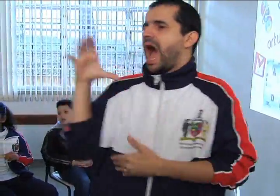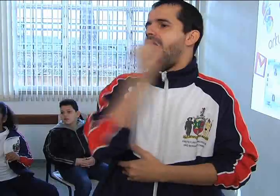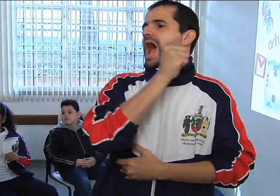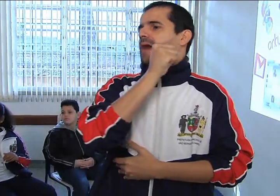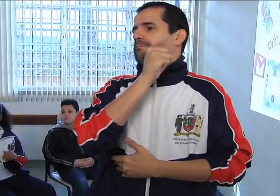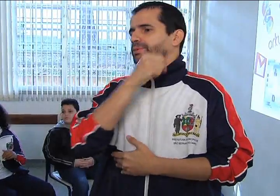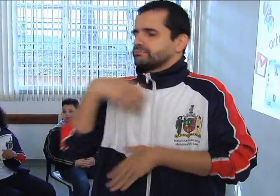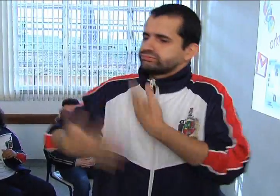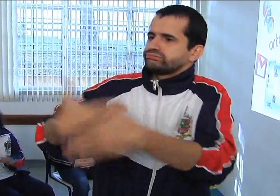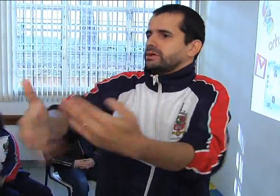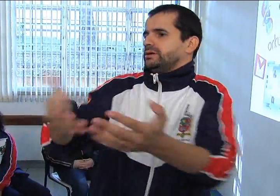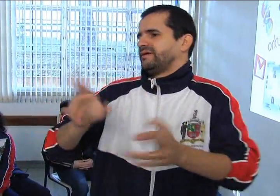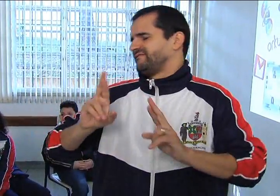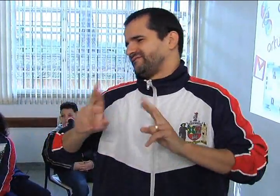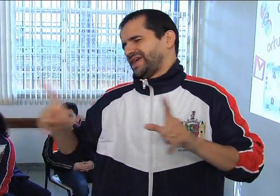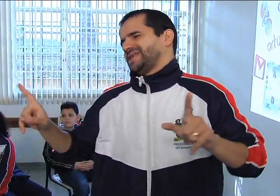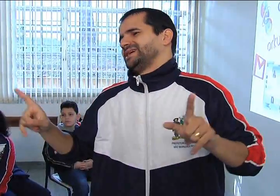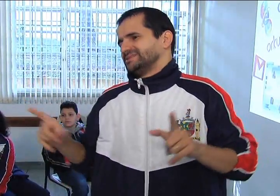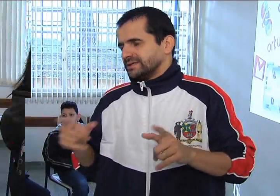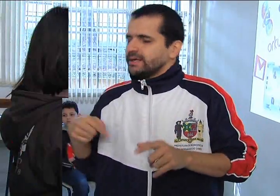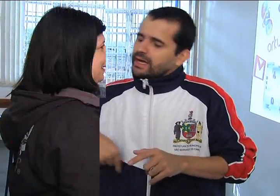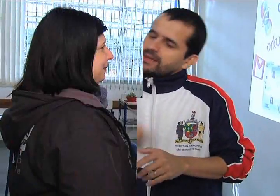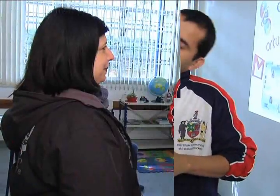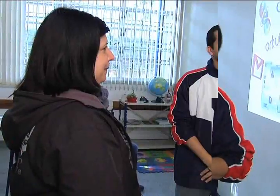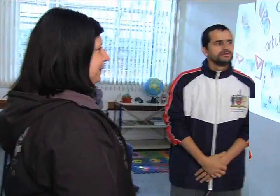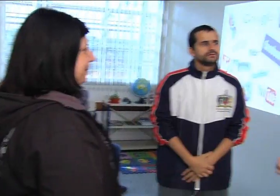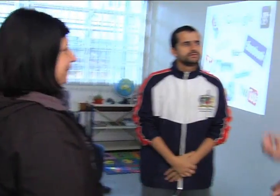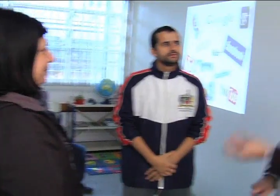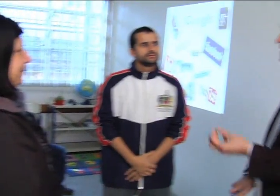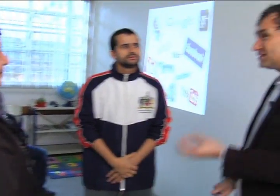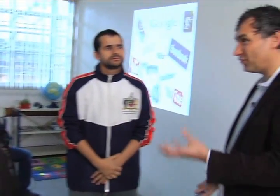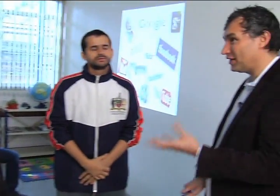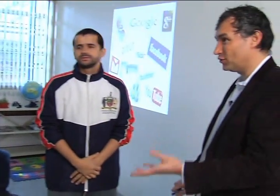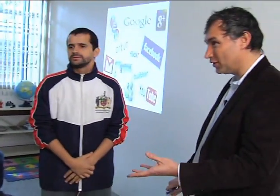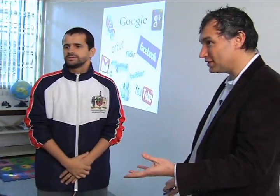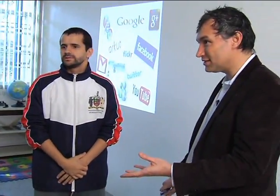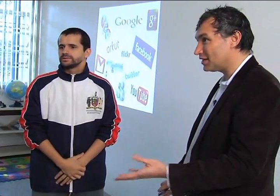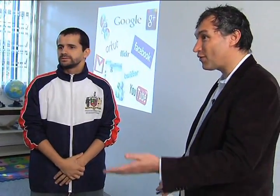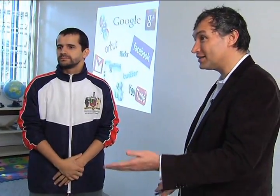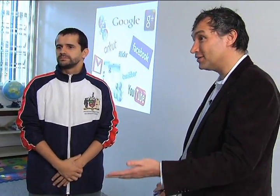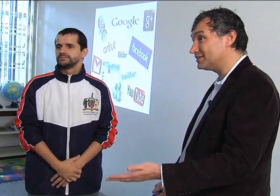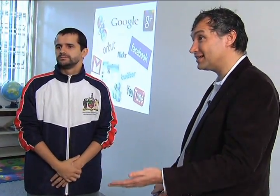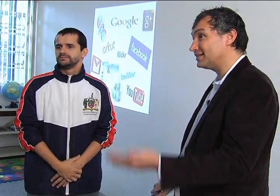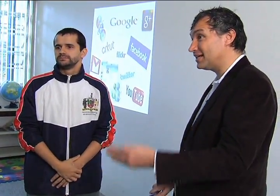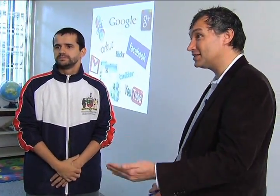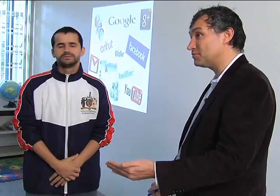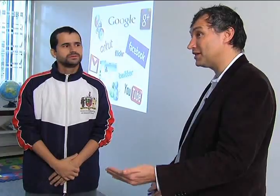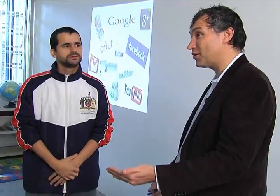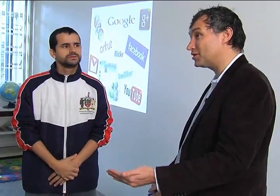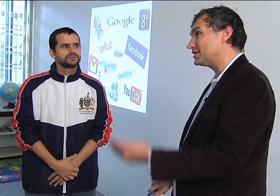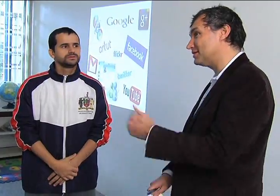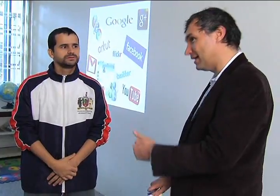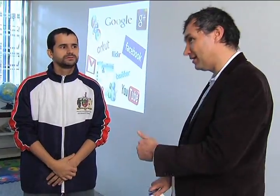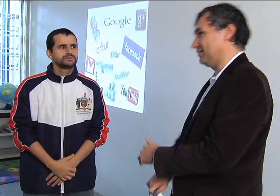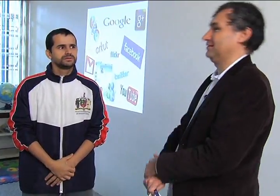língua própria, aprende muito rápido. Quais são os pontos mais desafiadores e quais são as estratégias pedagógicas dele?